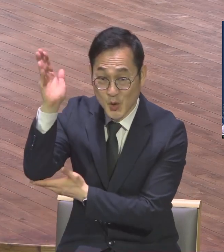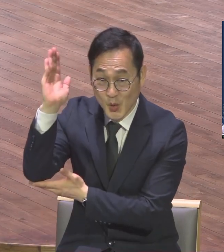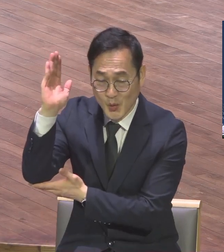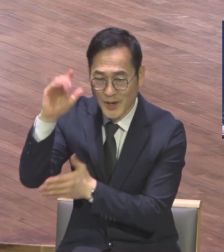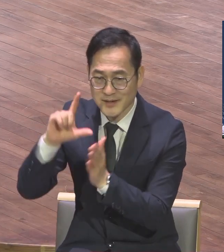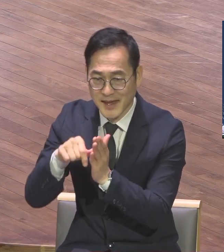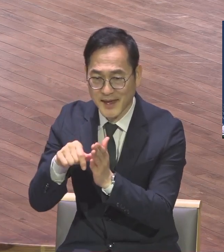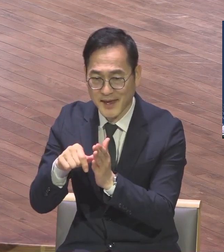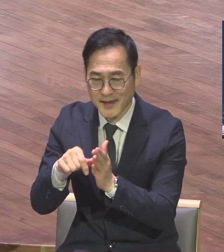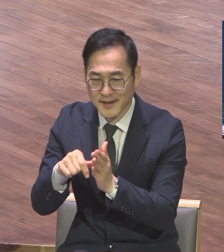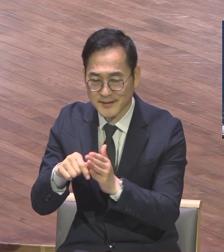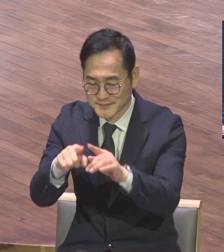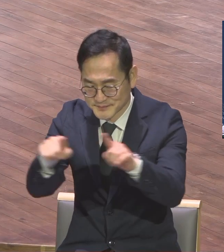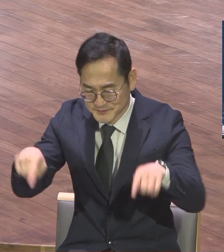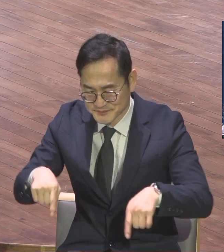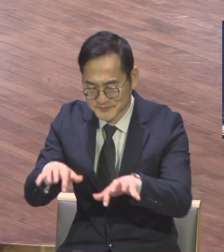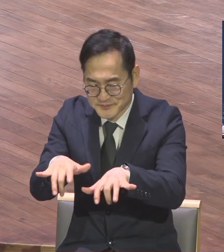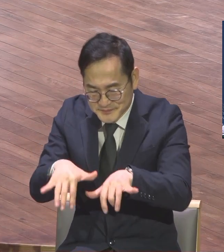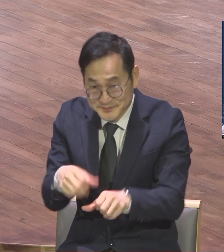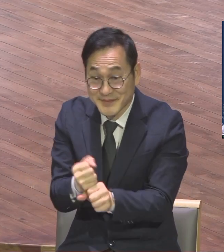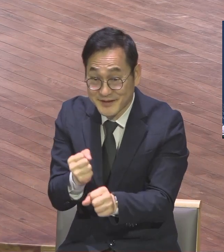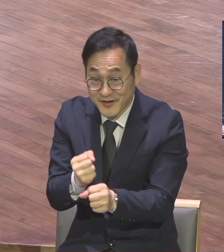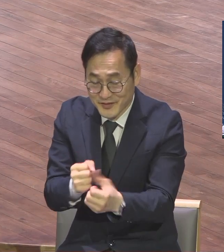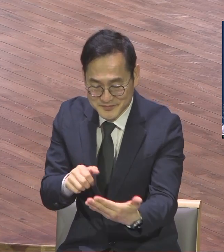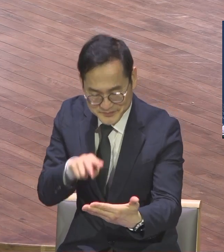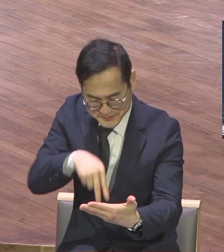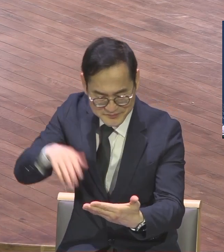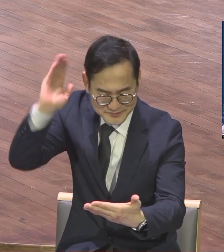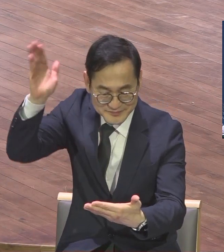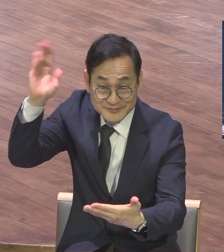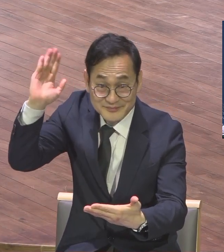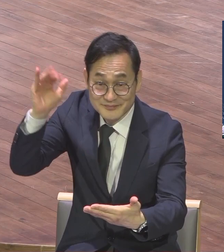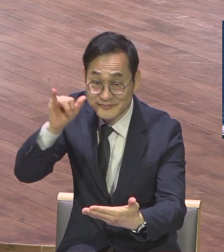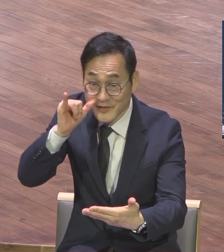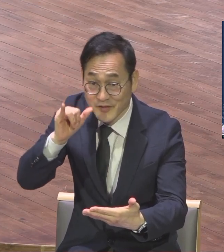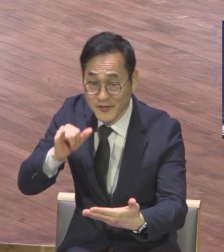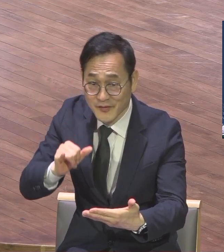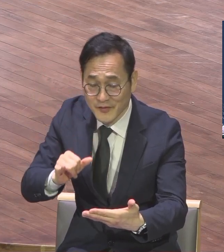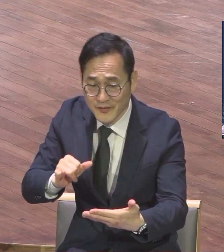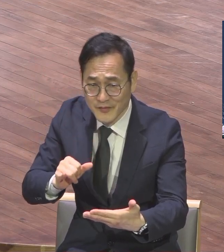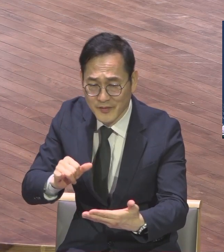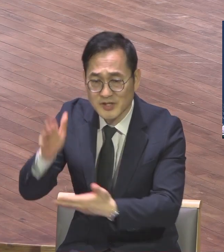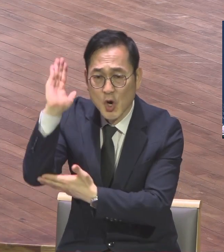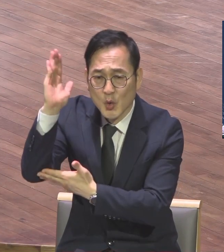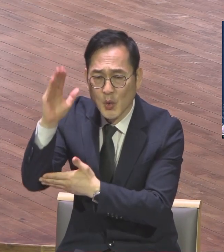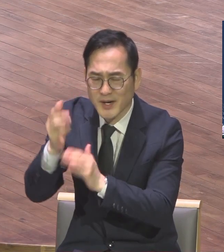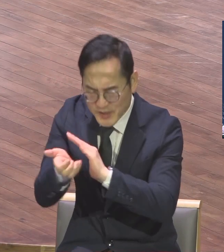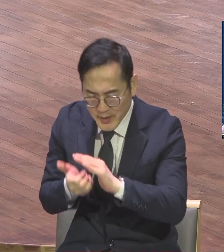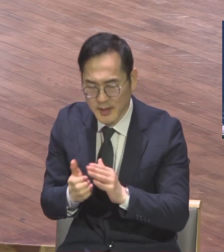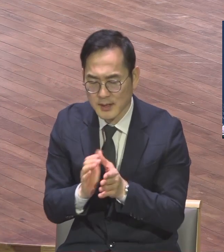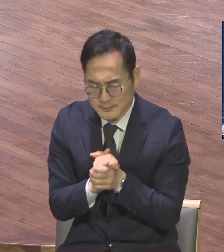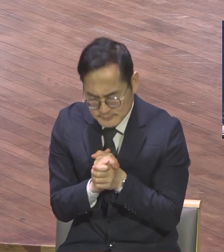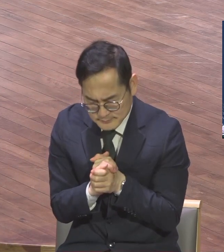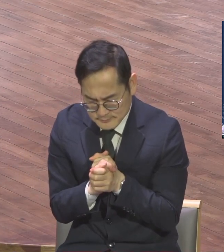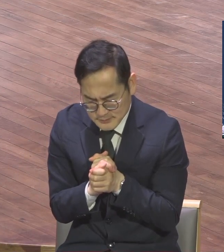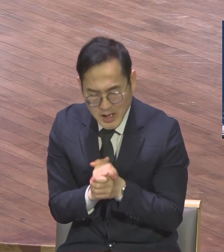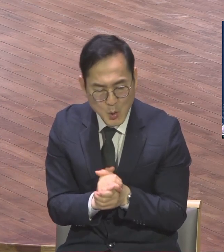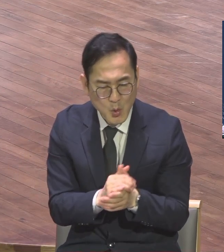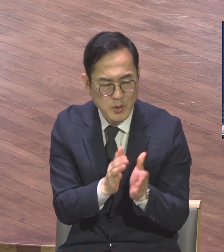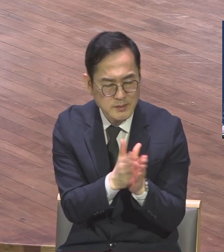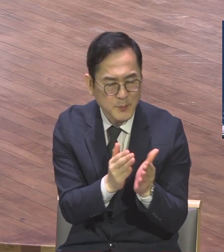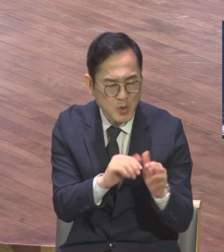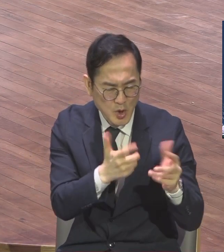준비할 때, 저도 수십 년 해보니까 알잖아요. 한편의 설교를 작성하기까지 기도하면서 문헌을